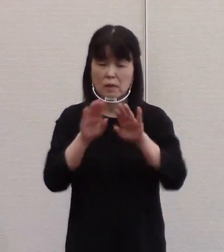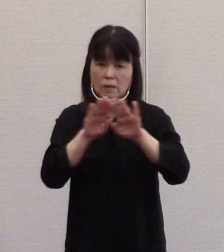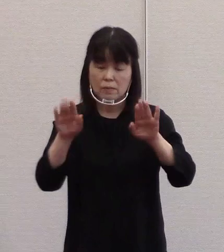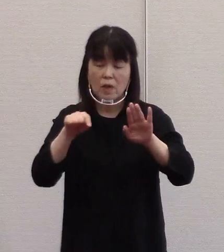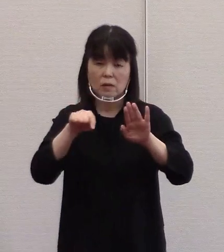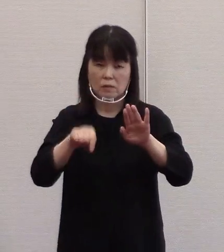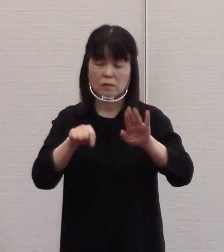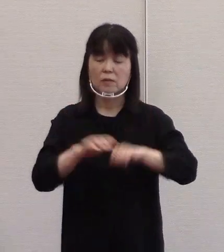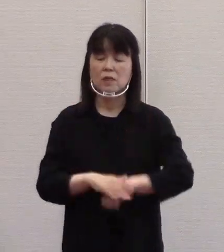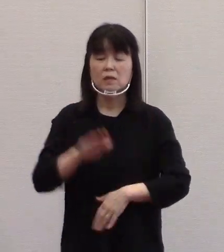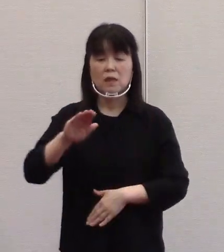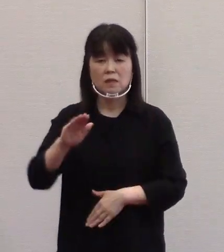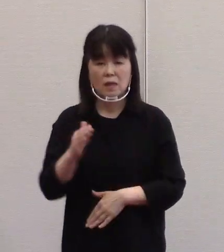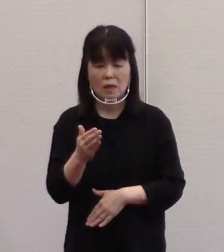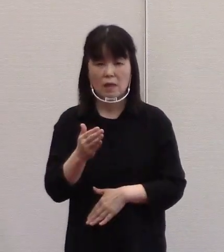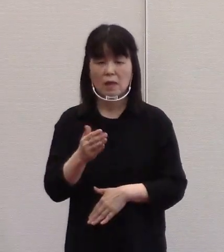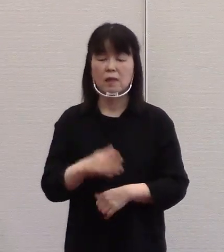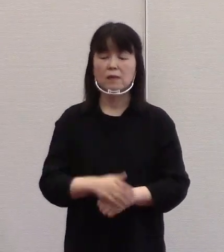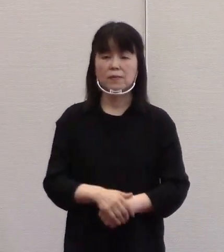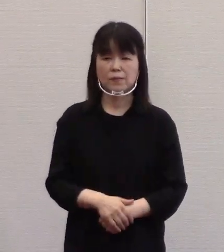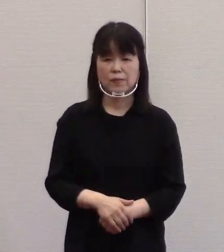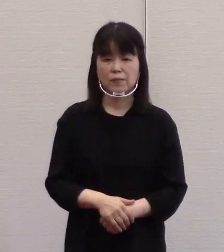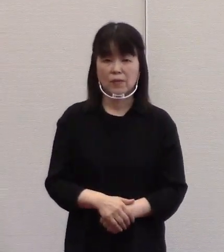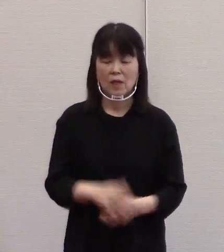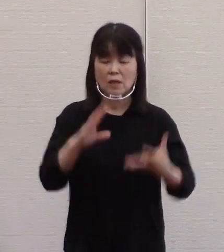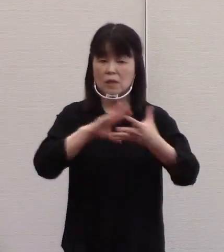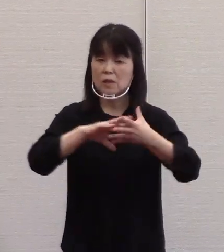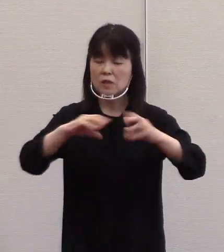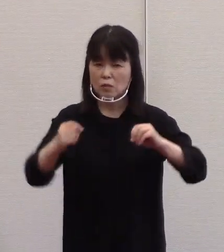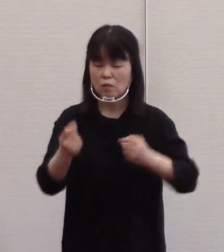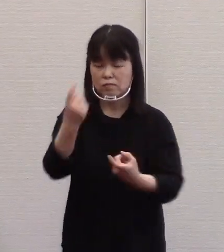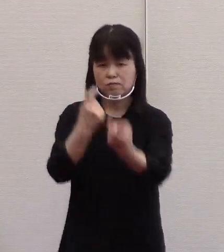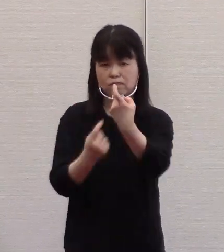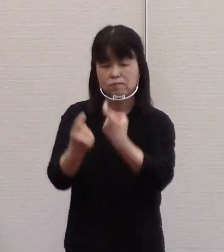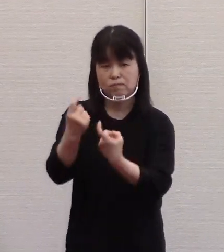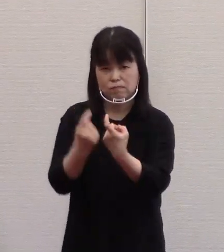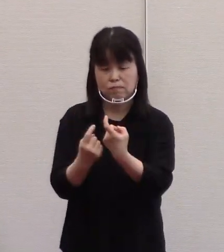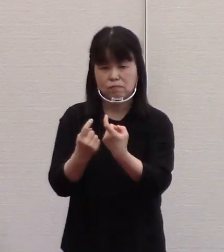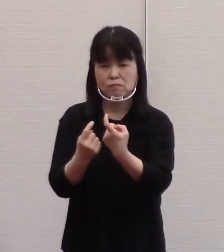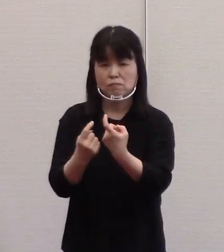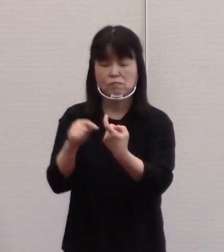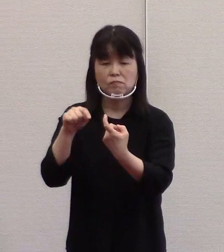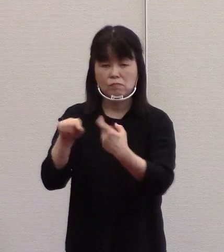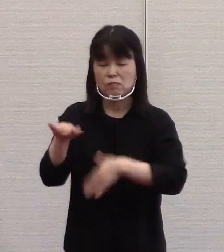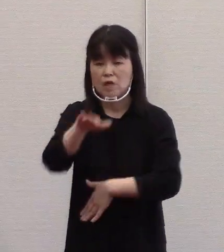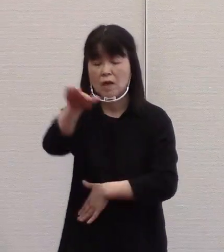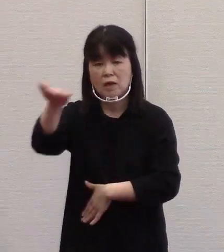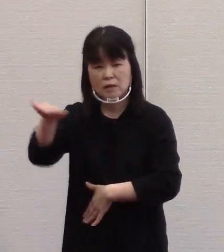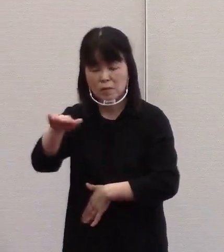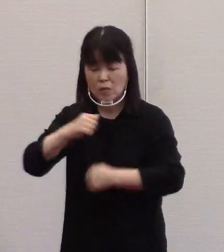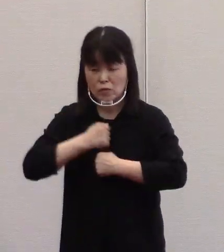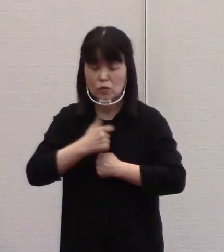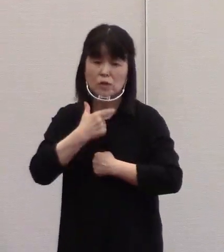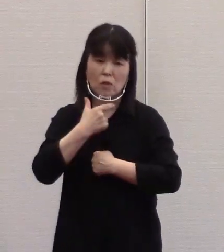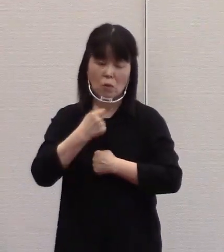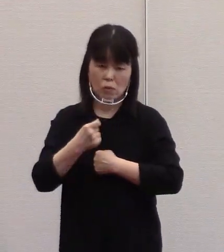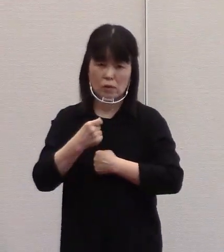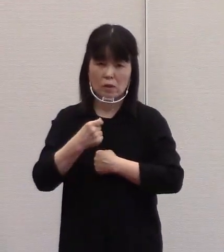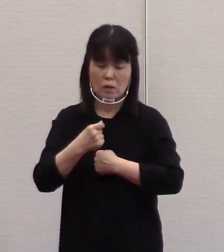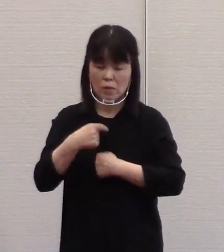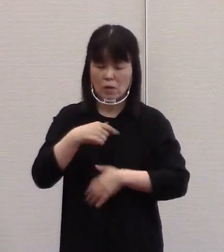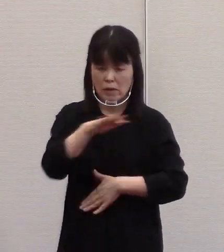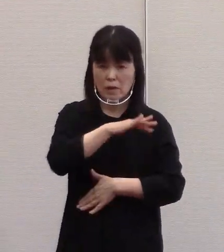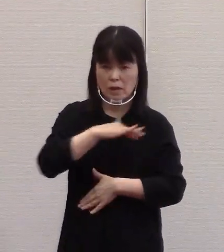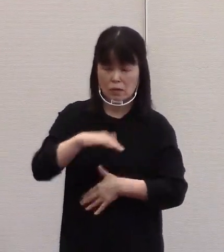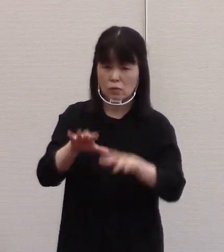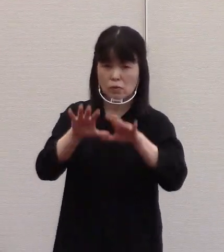ましたように、その、まあ、お越しになる皆さんの側でもしっかりと注意してもらいたいし、我々受け入れ